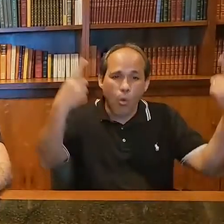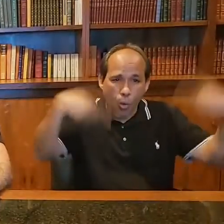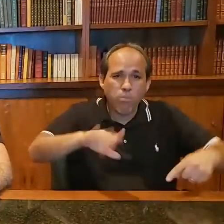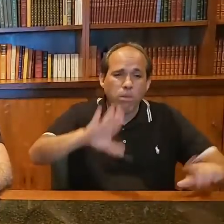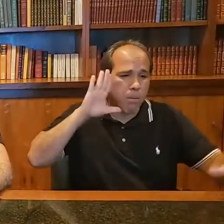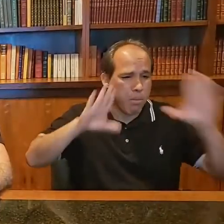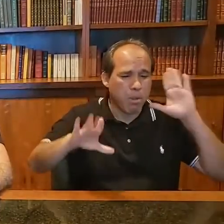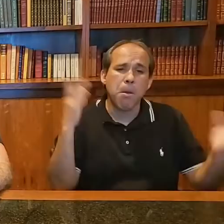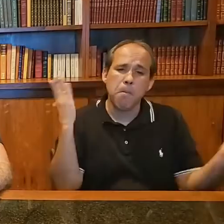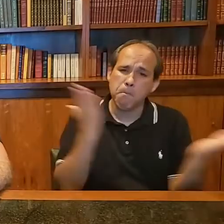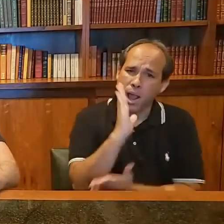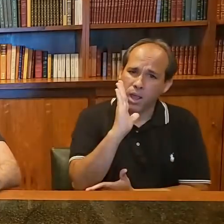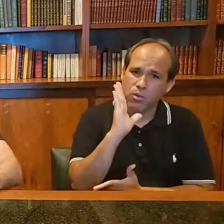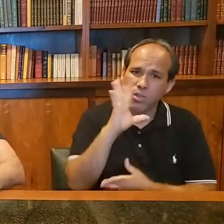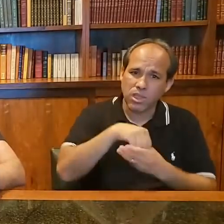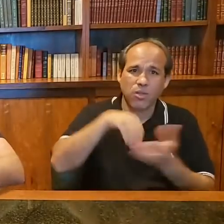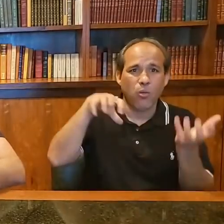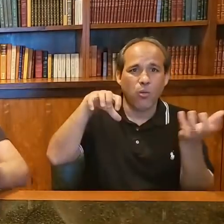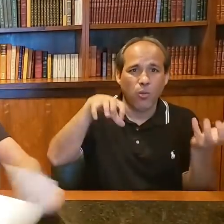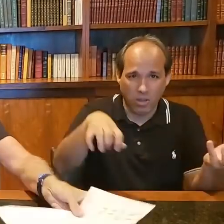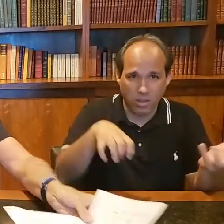ele foi eleito pelo Congresso Nacional.